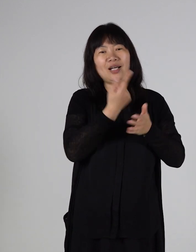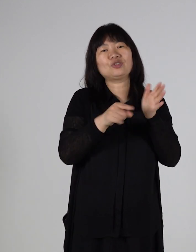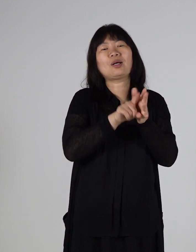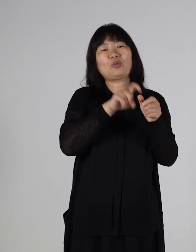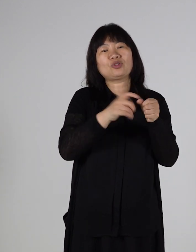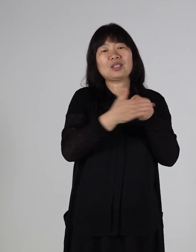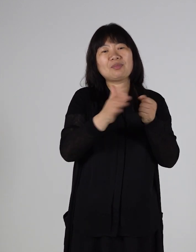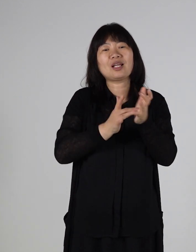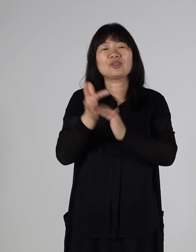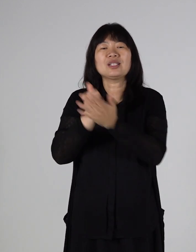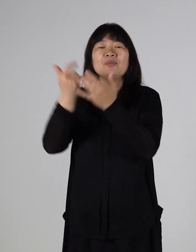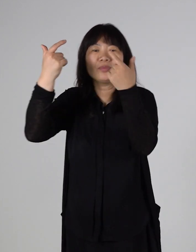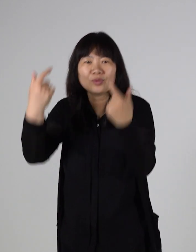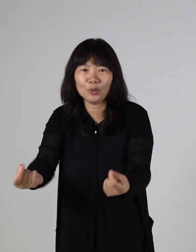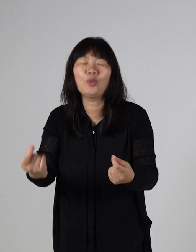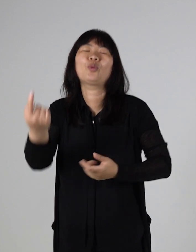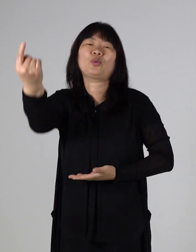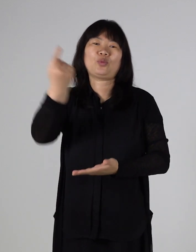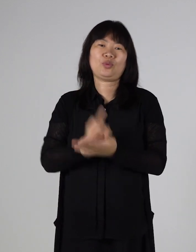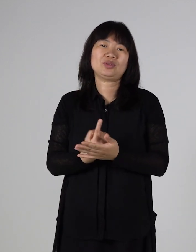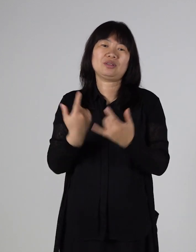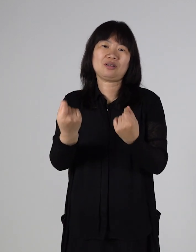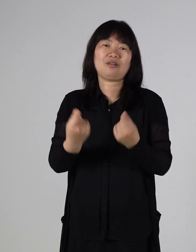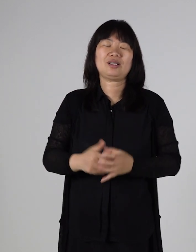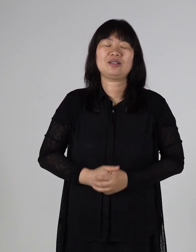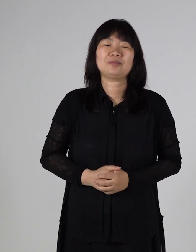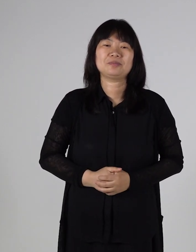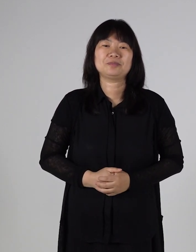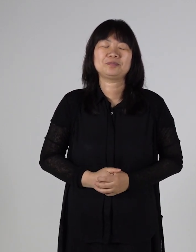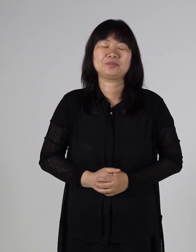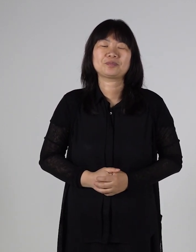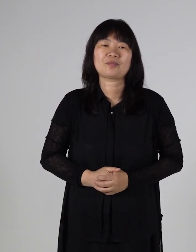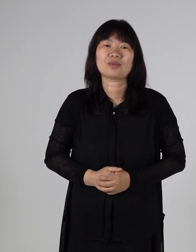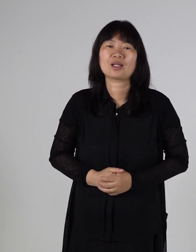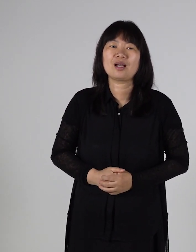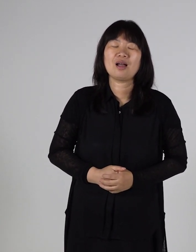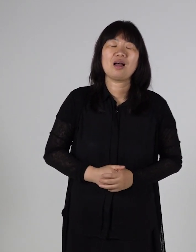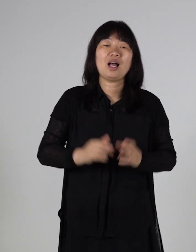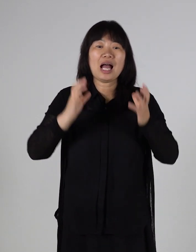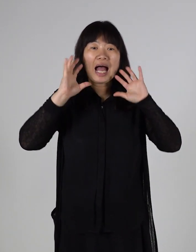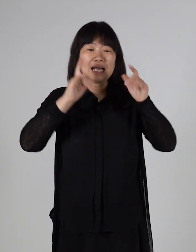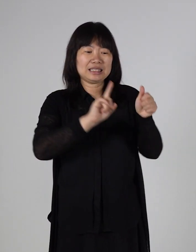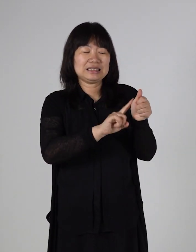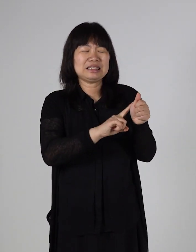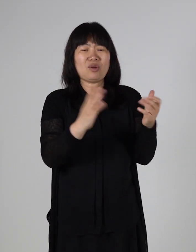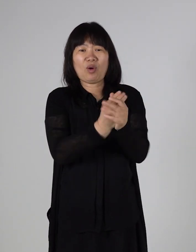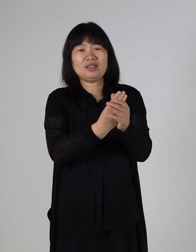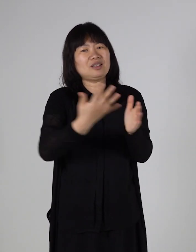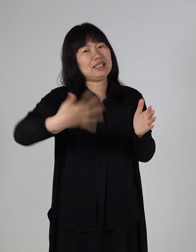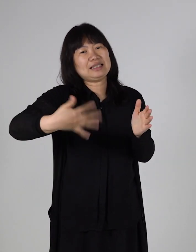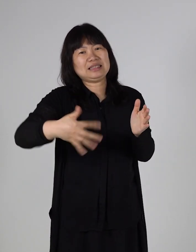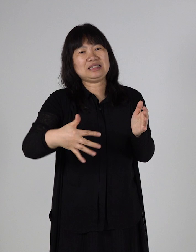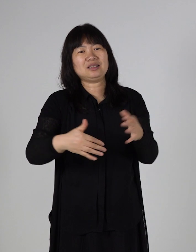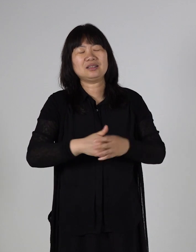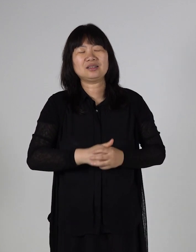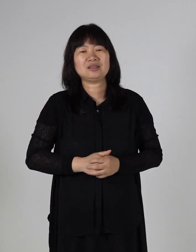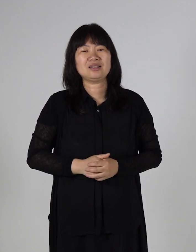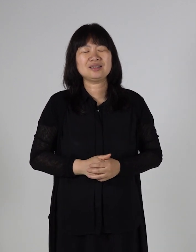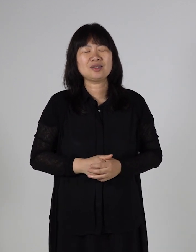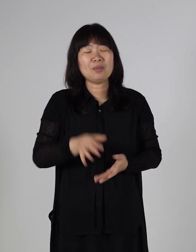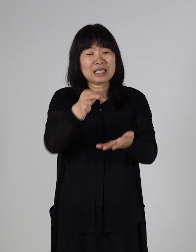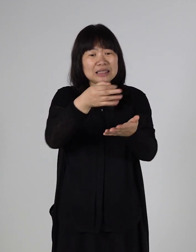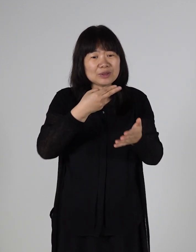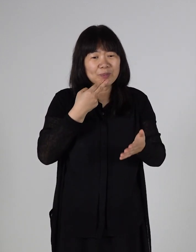그런 어린아이와 같이 비천하게 불완전한 인격으로 가치 없고